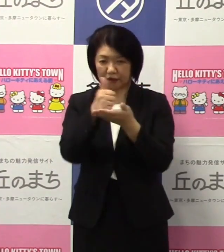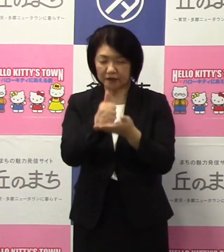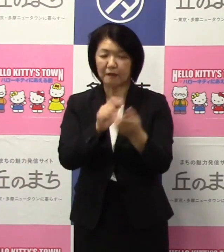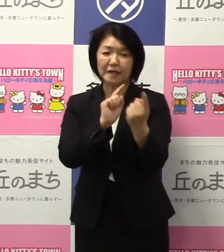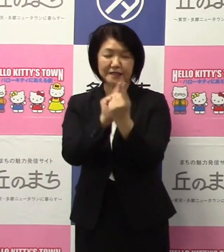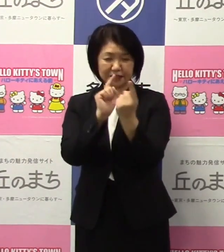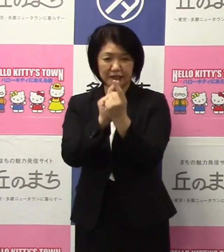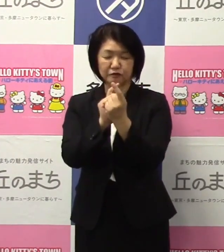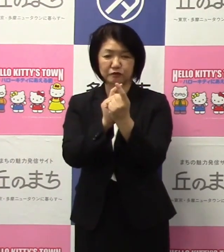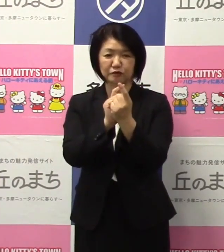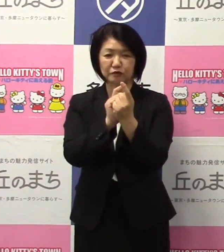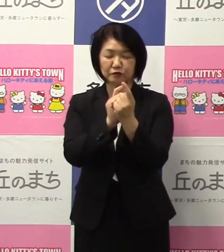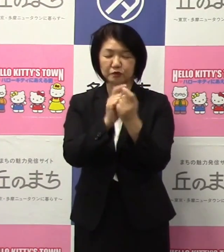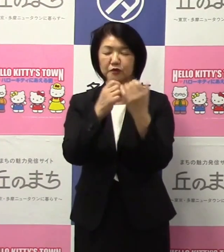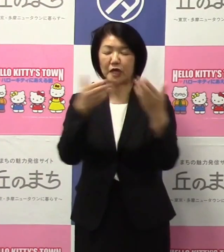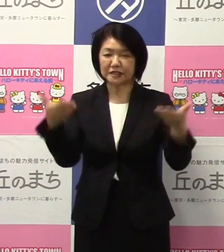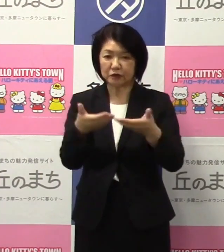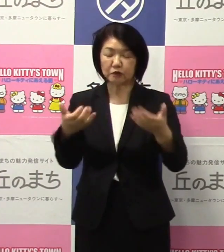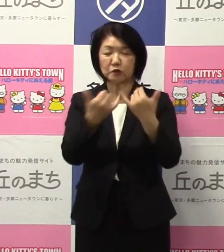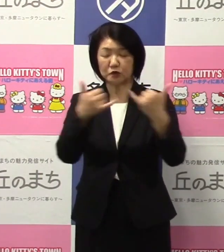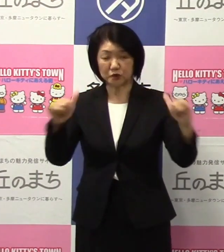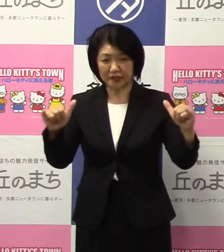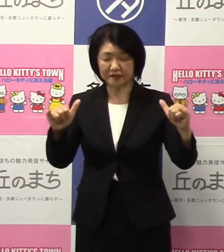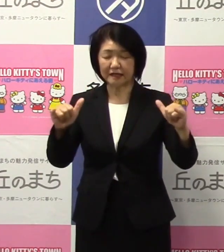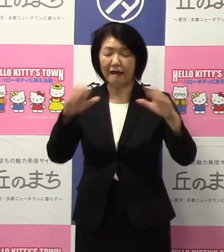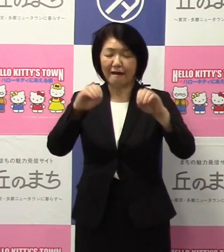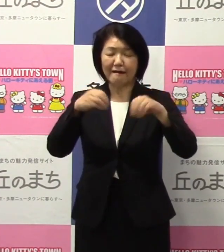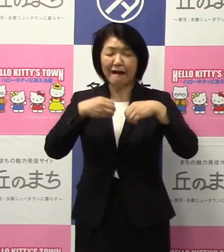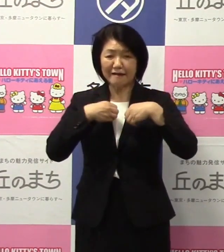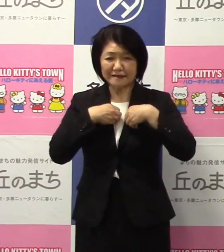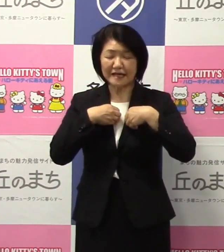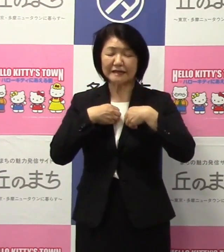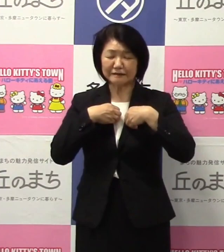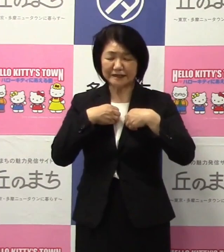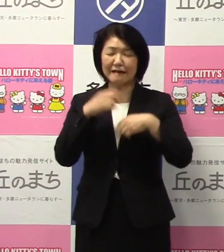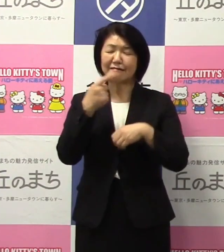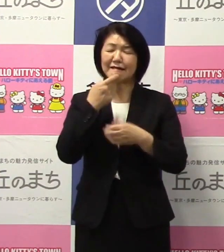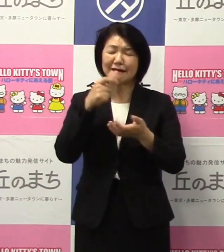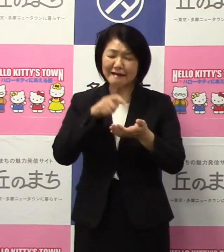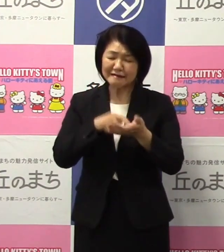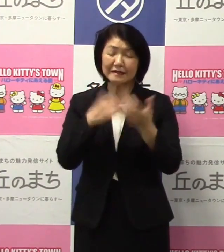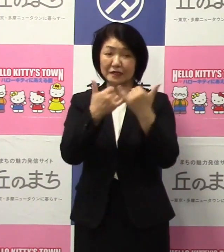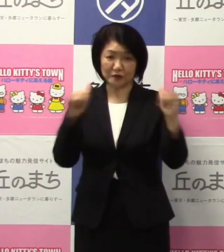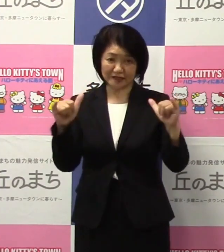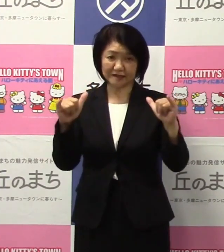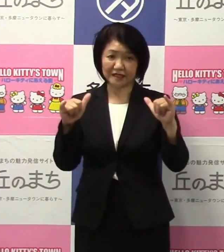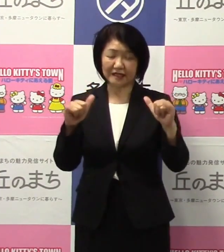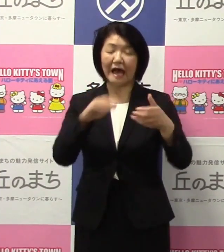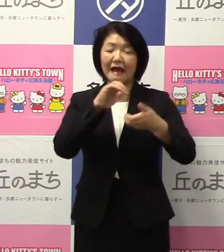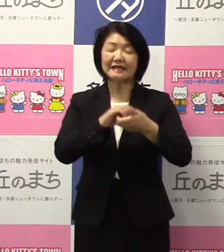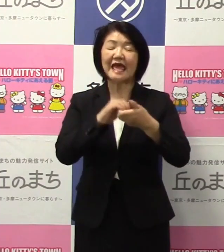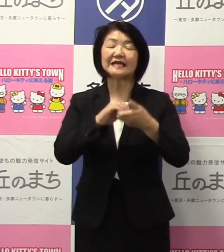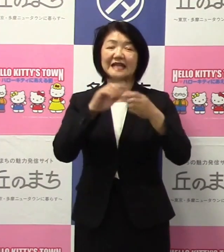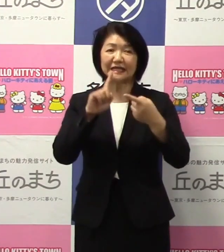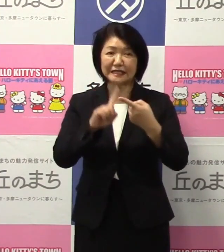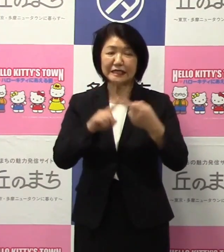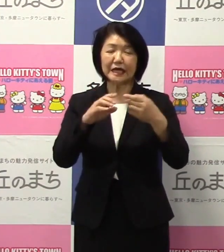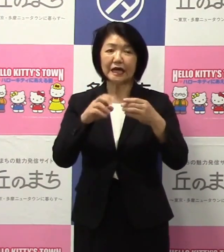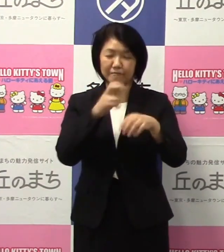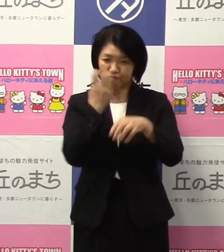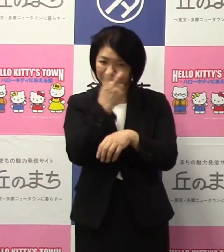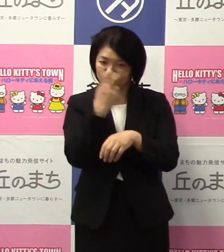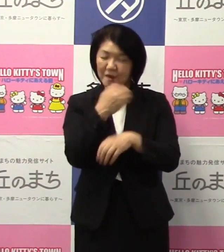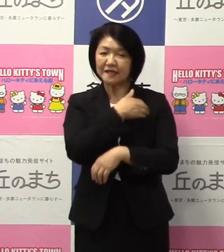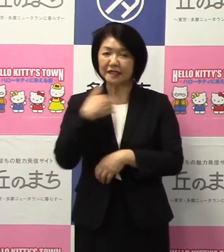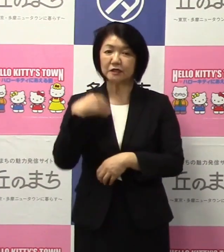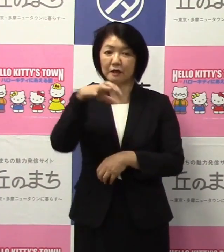感染リスクの高い環境で働く人々が定期的に受験できる体制を整えたいと考